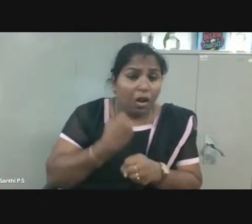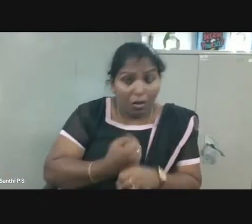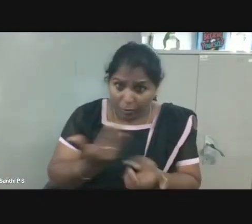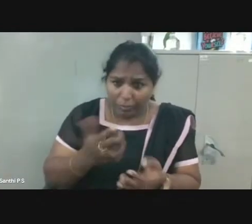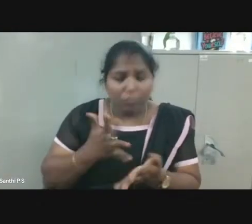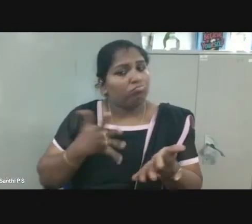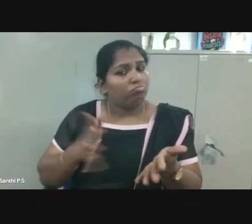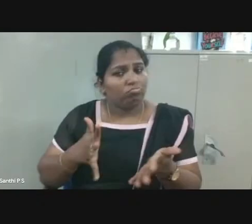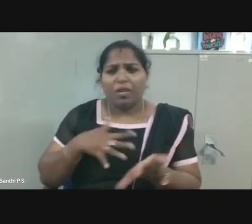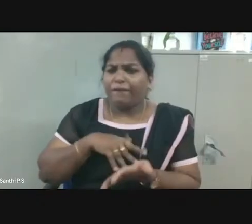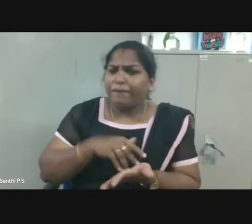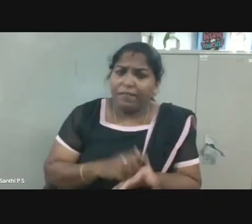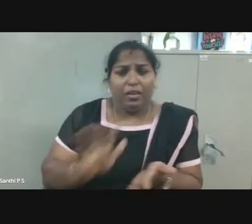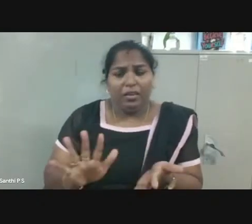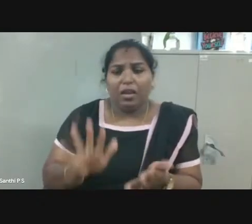കഴിവില്ല. അവരുടെ